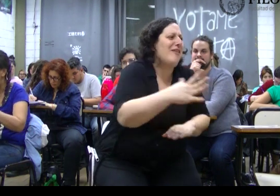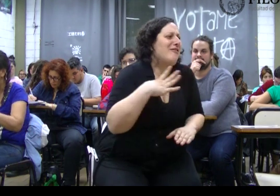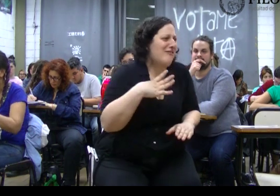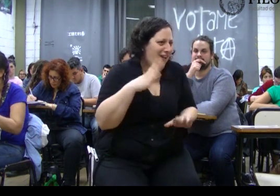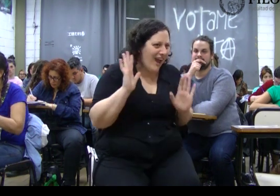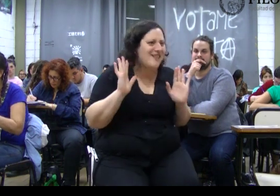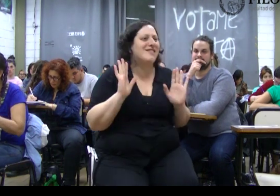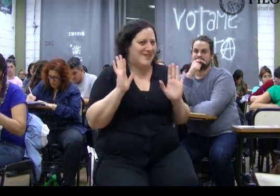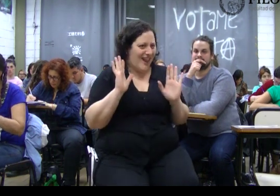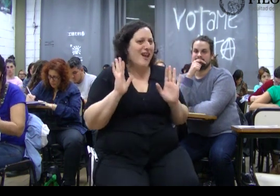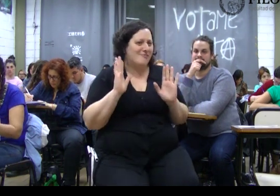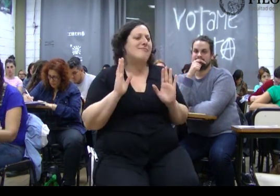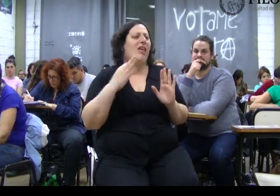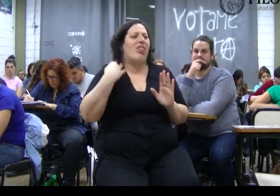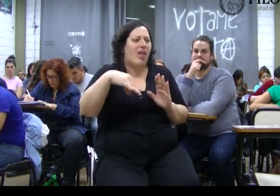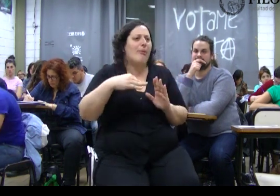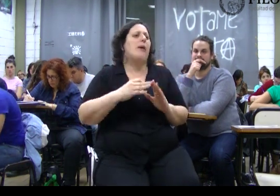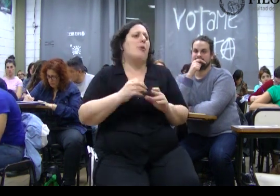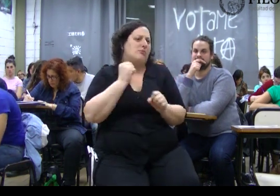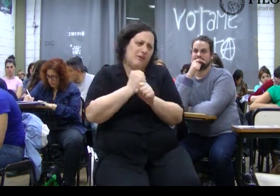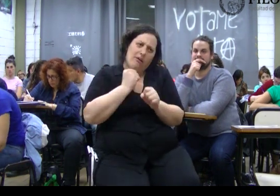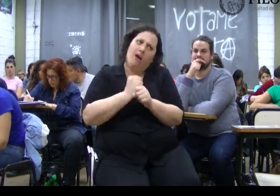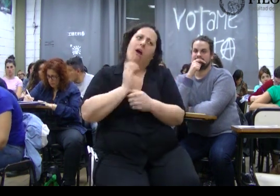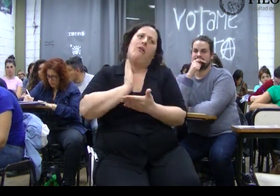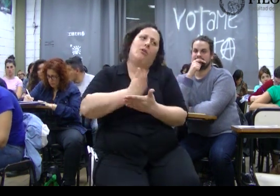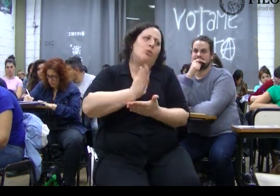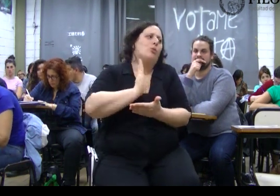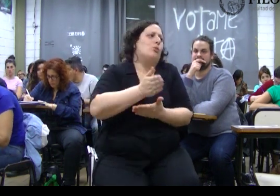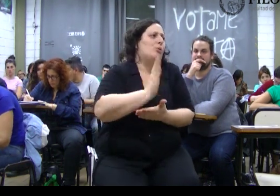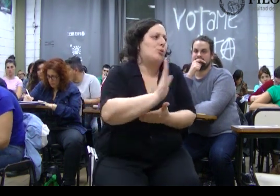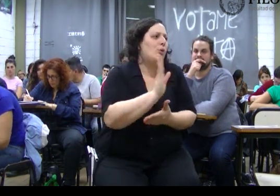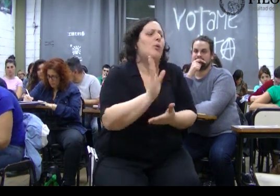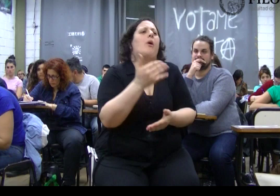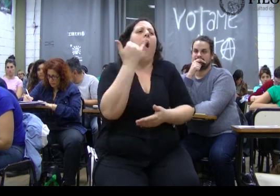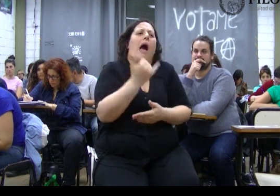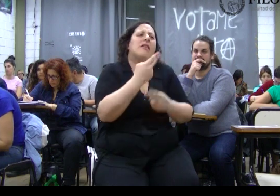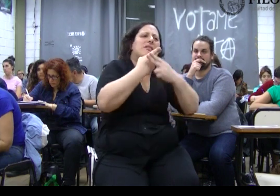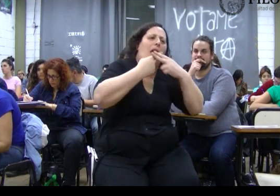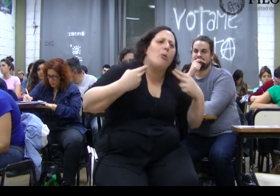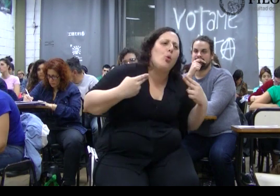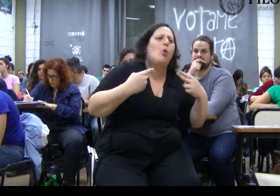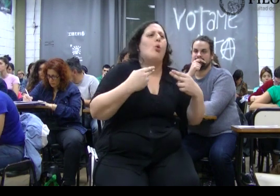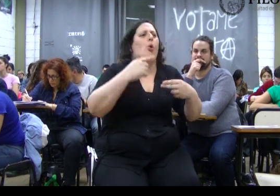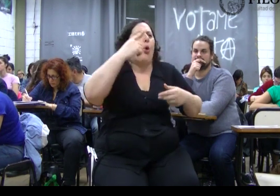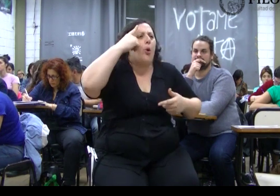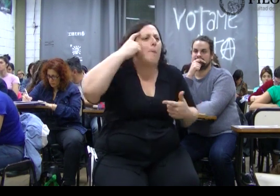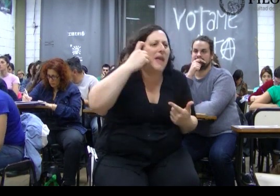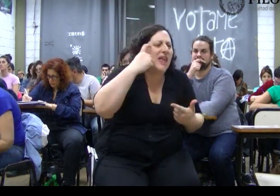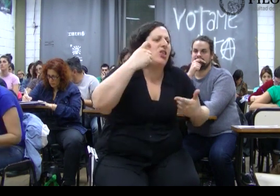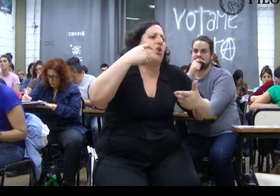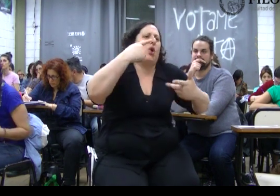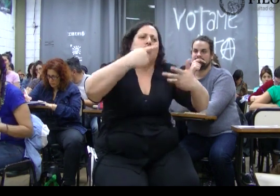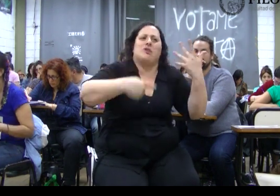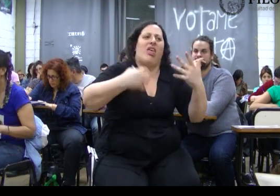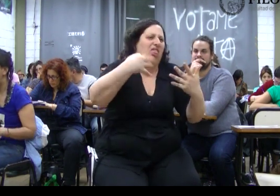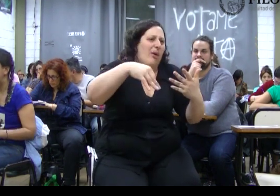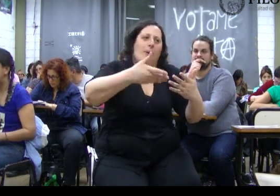trabajando para destrabar esos mitos, esos prejuicios, esos tabúes y fundamentalmente